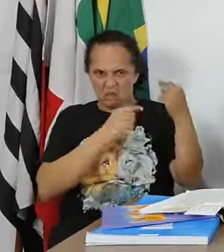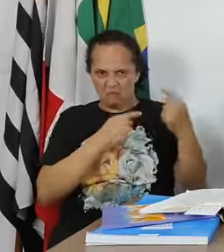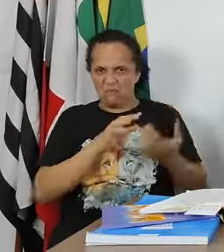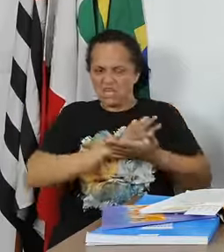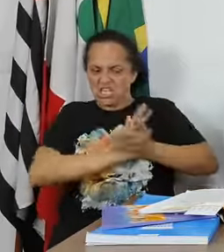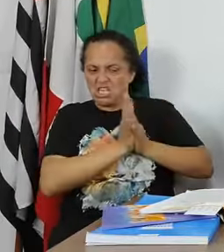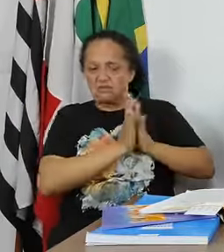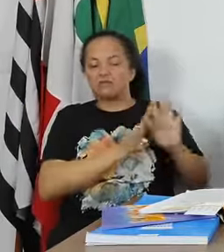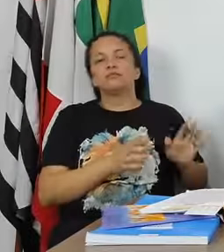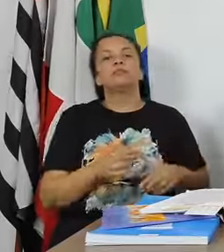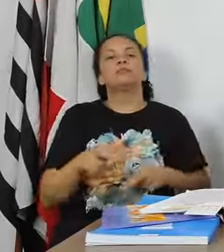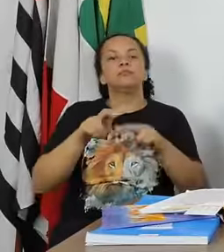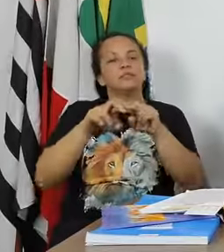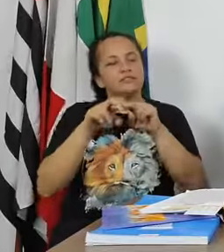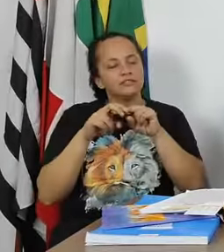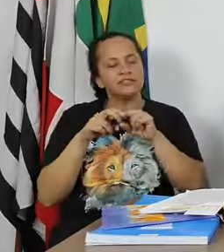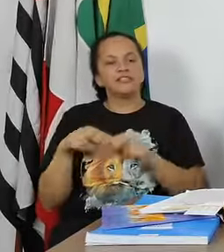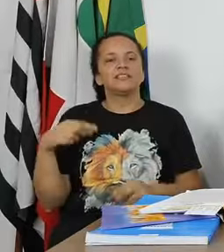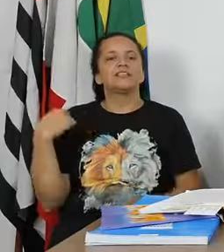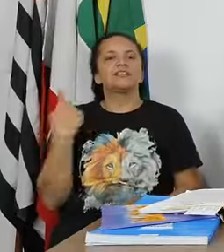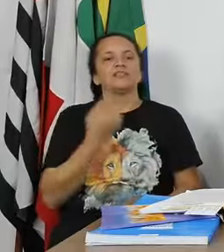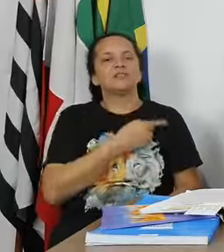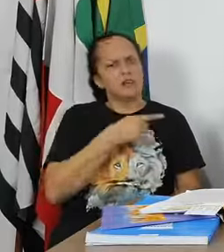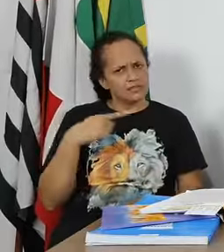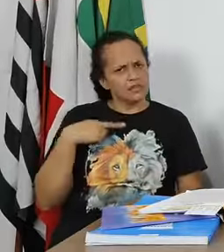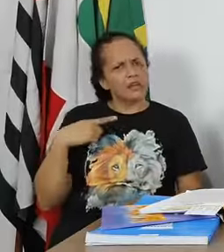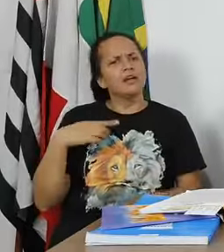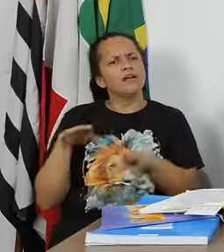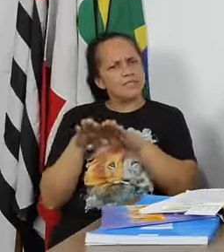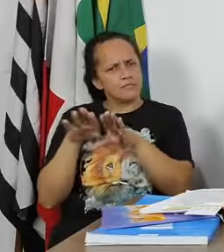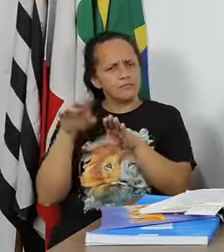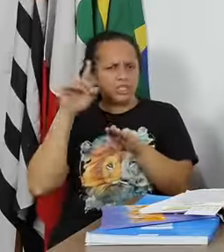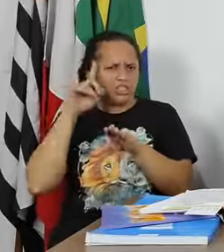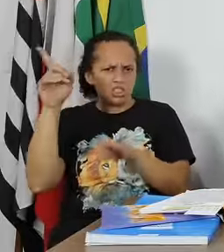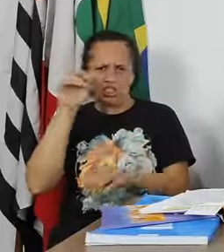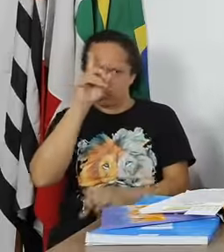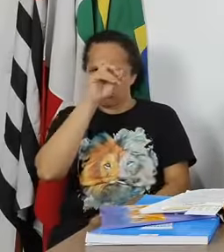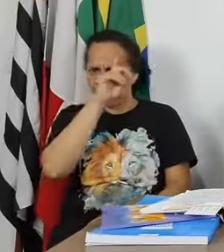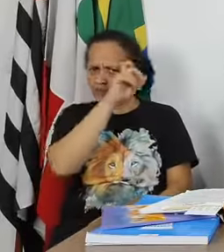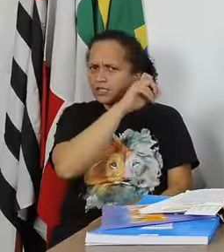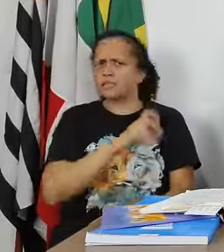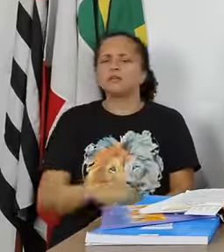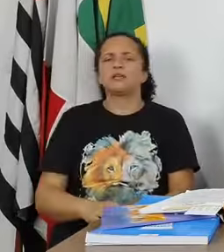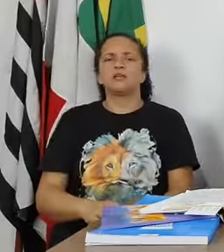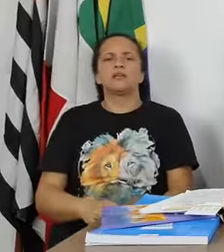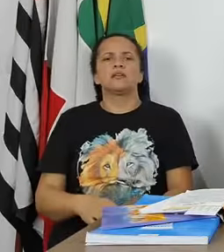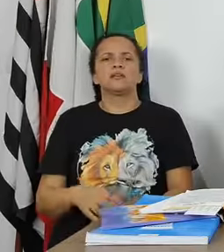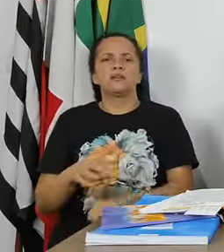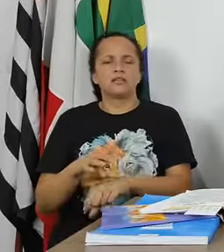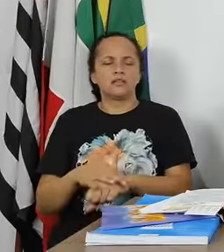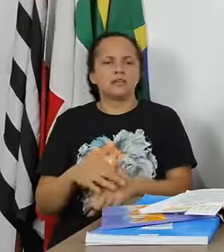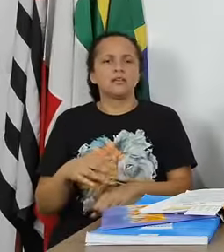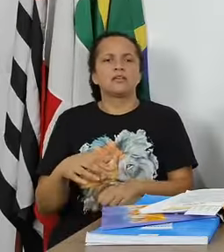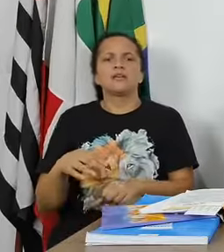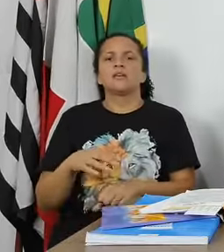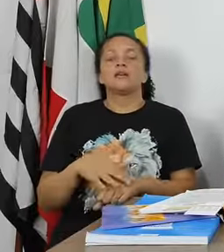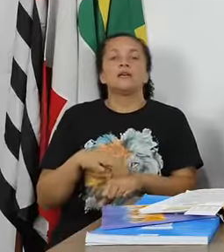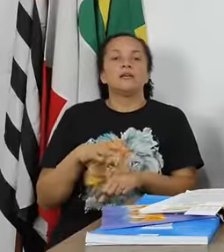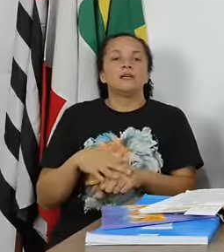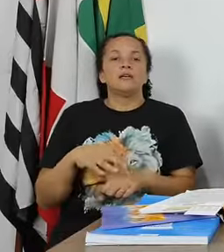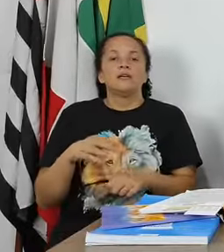são combatidas, né? Nós temos dificuldades, momentos difíceis. Quanto mais nós nos propomos a fazer essas